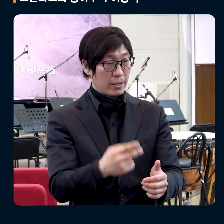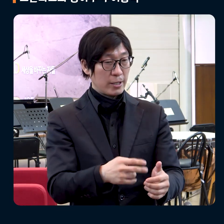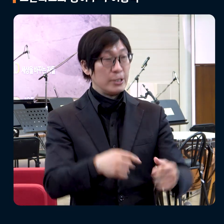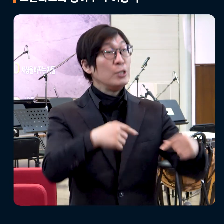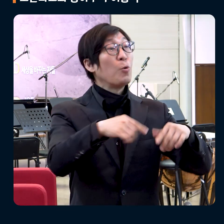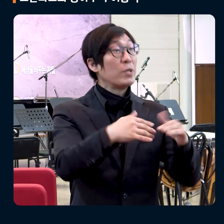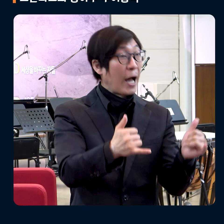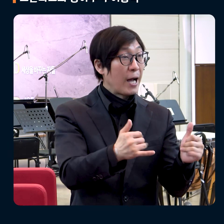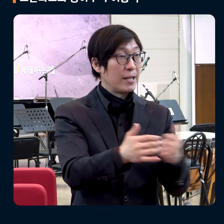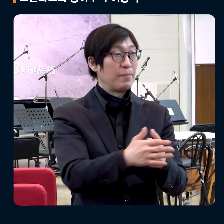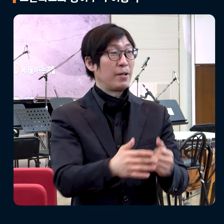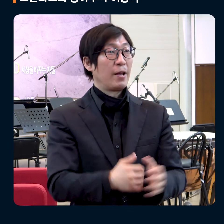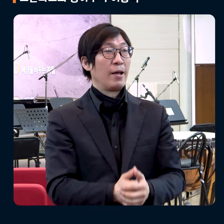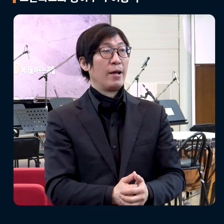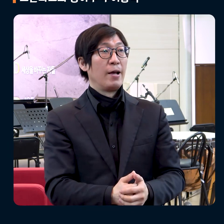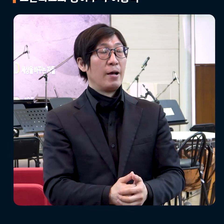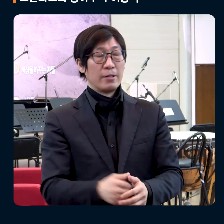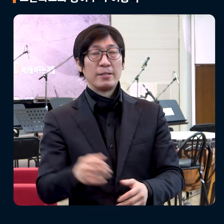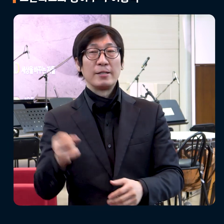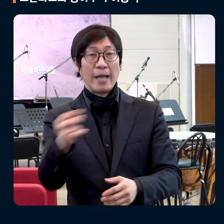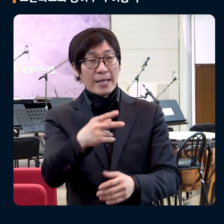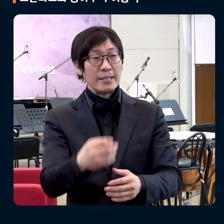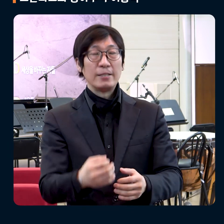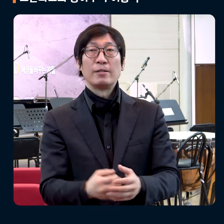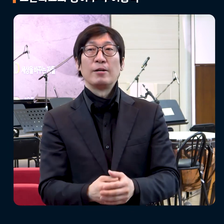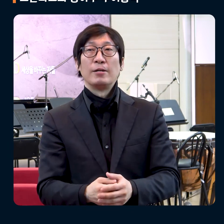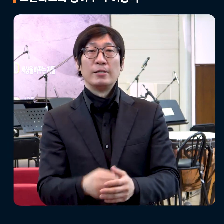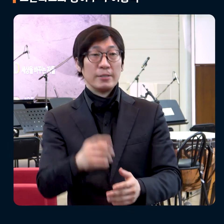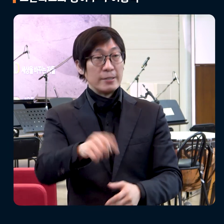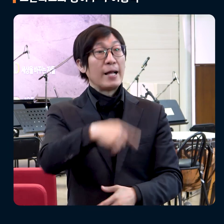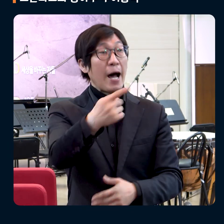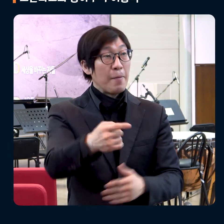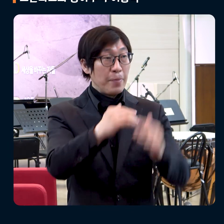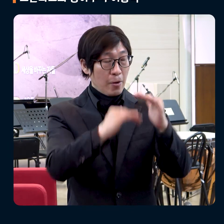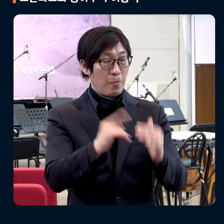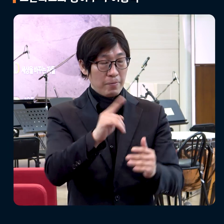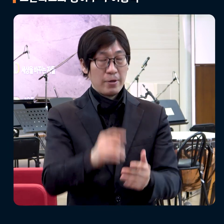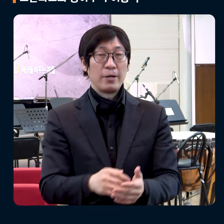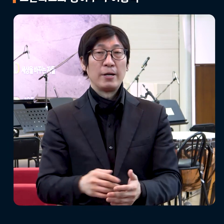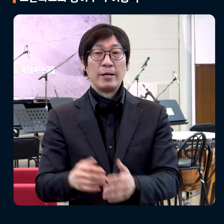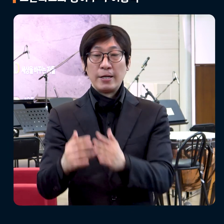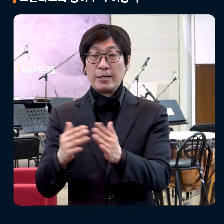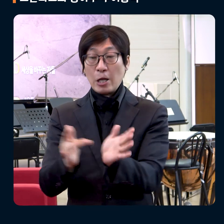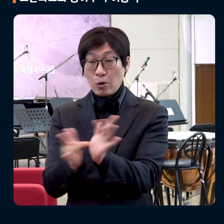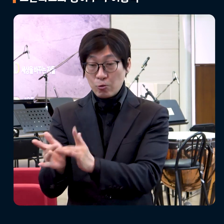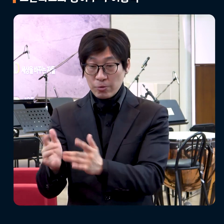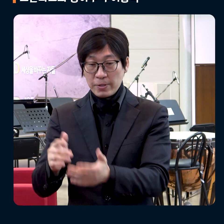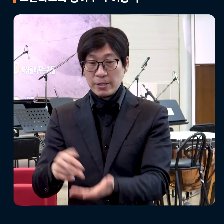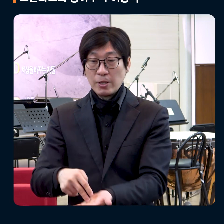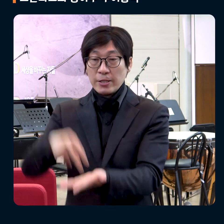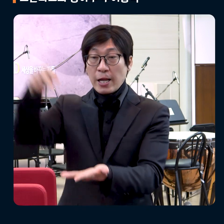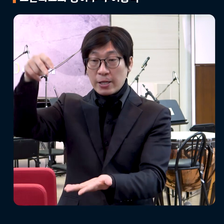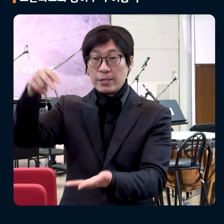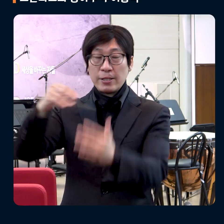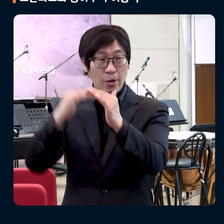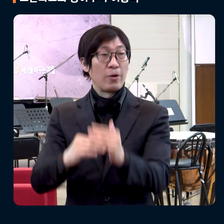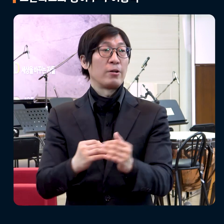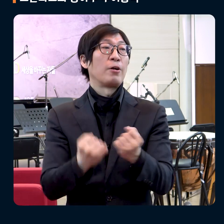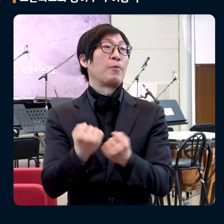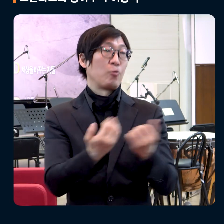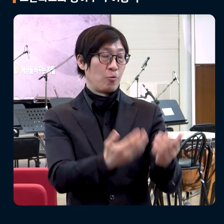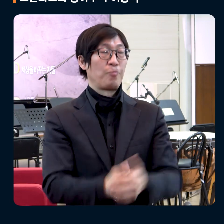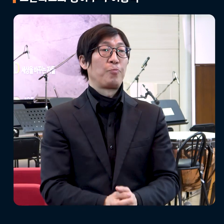때문에 이제 인자가 들릴 것에 대해서 구약적 배경을 이야기하십니다. 14절이죠.